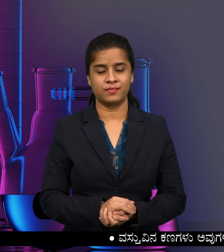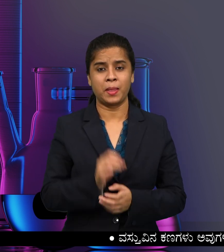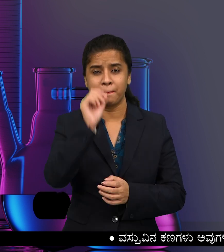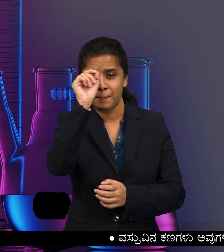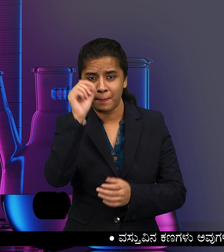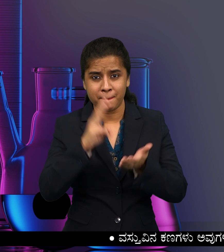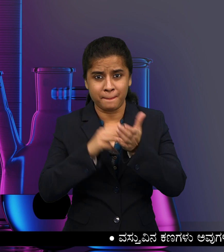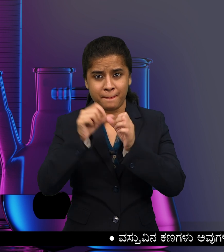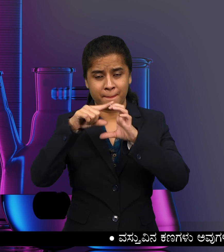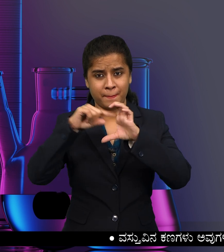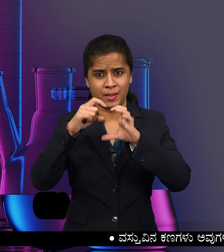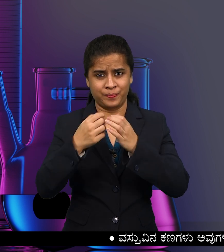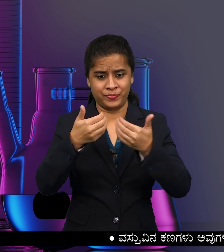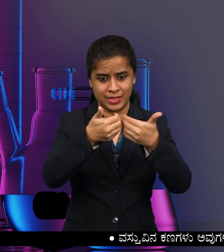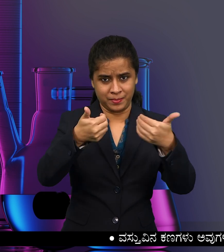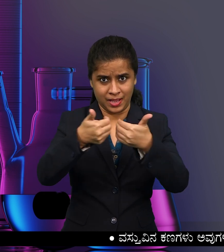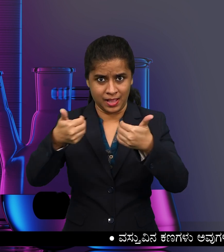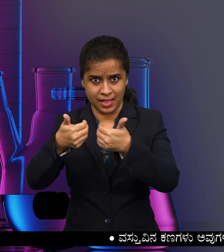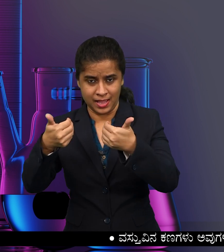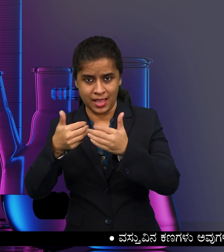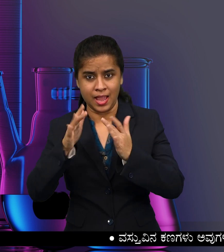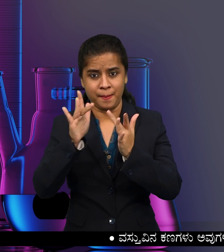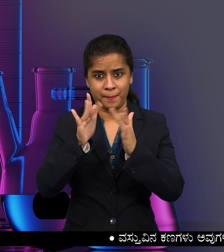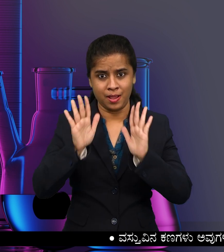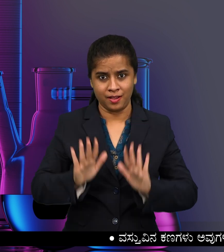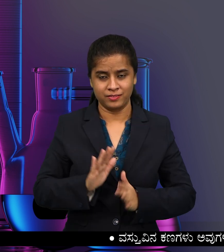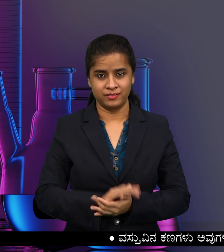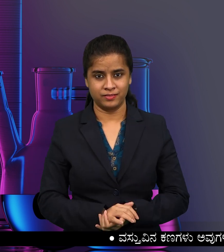ವಸ್ತುವಿನ ಕಣಗಳು ಅವುಗಳ ನಡುವೆ ಜಾಗವನ್ನು ಹೊಂದಿರುತ್ತವೆ.